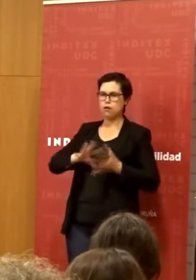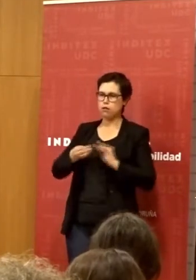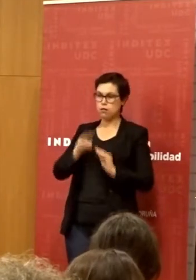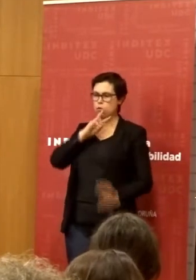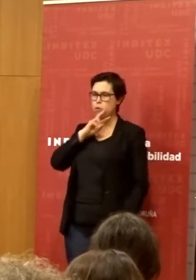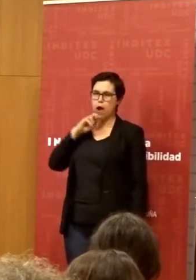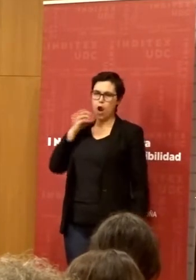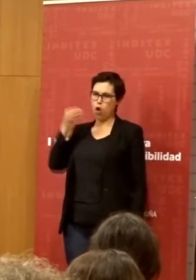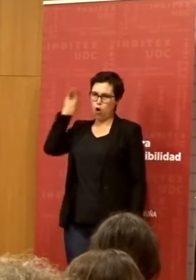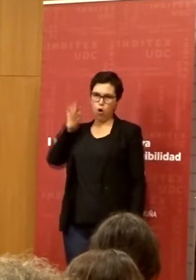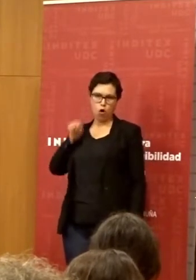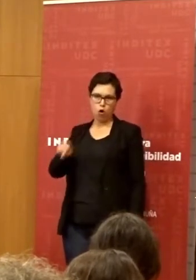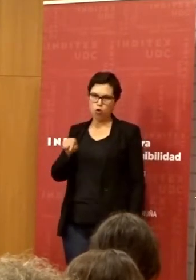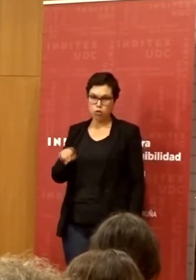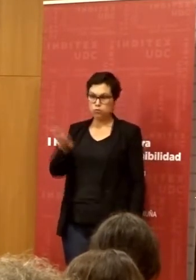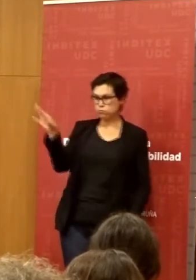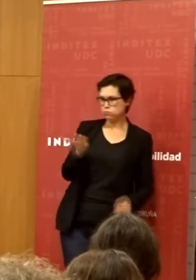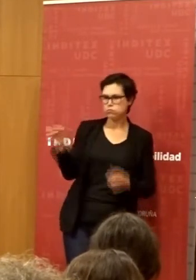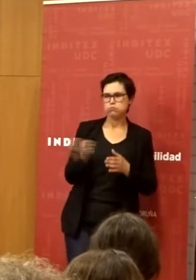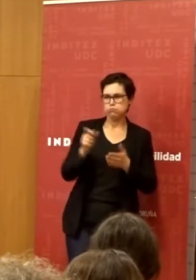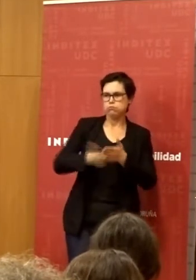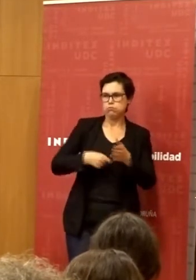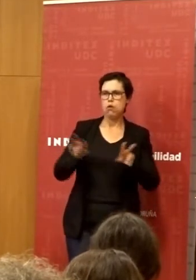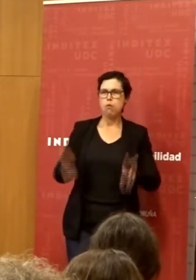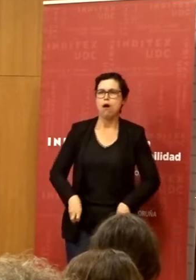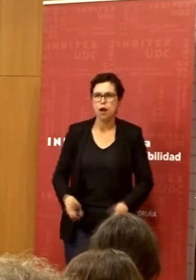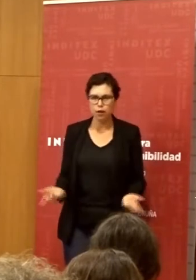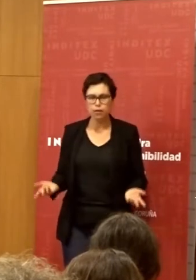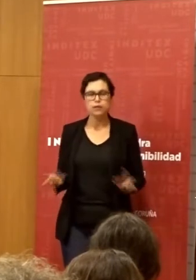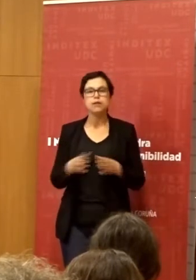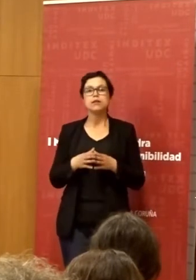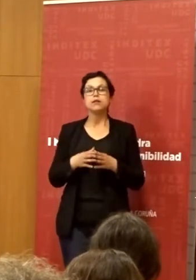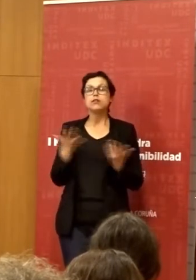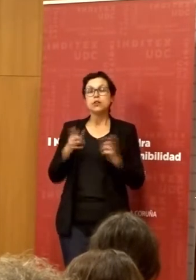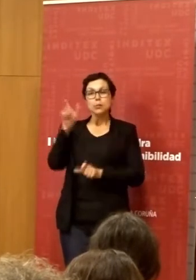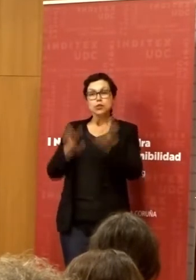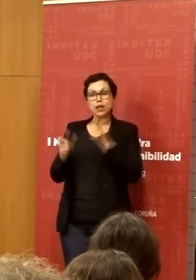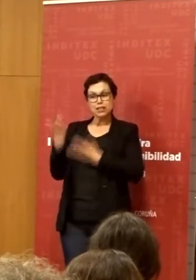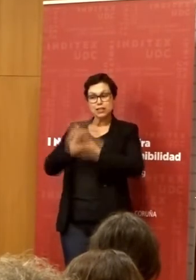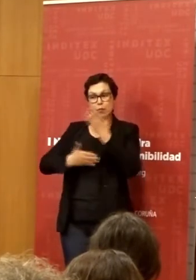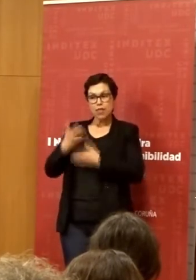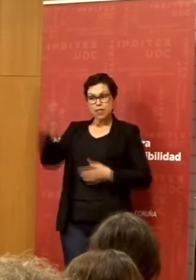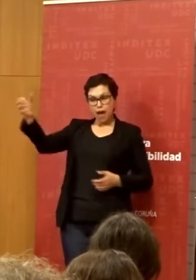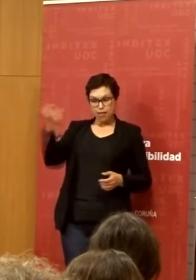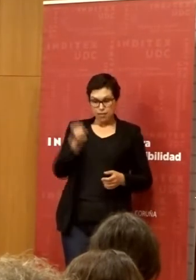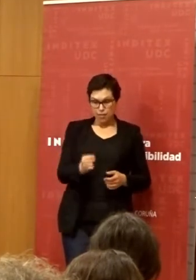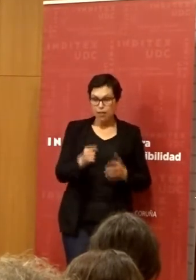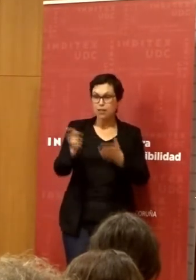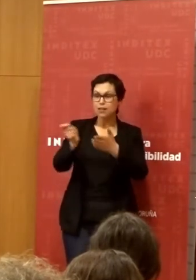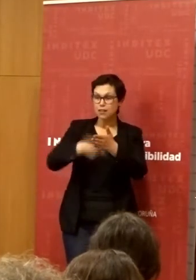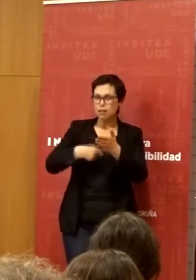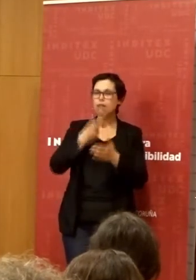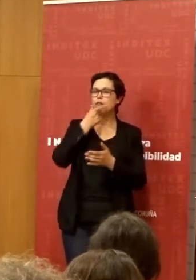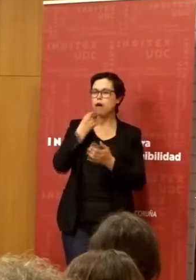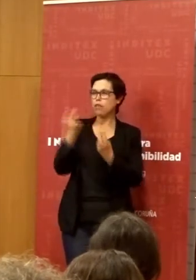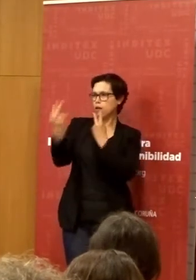es un aliciente para contratarlas. Por eso yo creo que también tener personas con discapacidad puede constituir un factor de